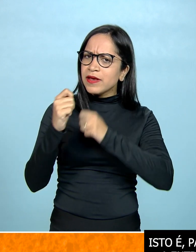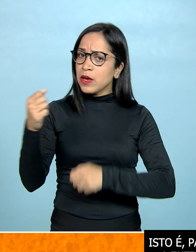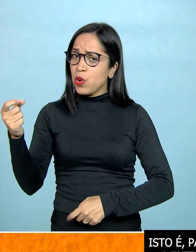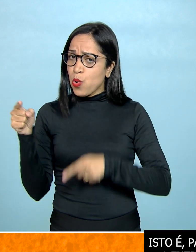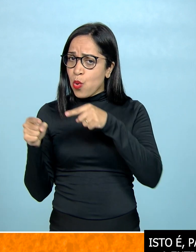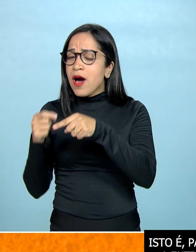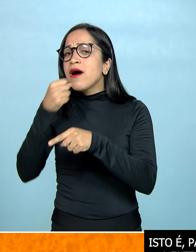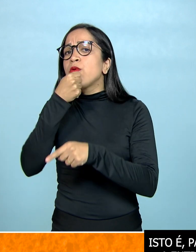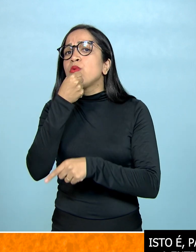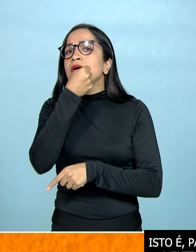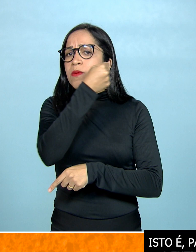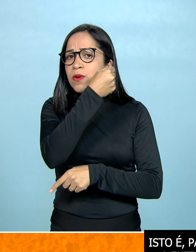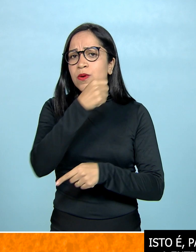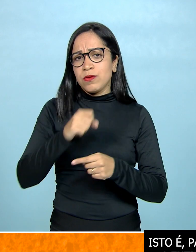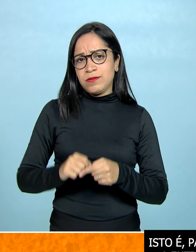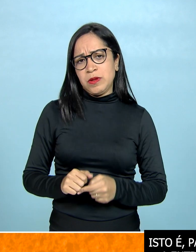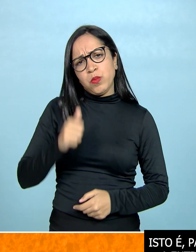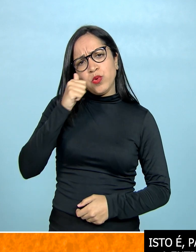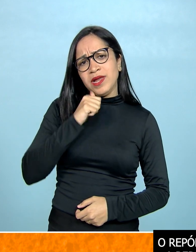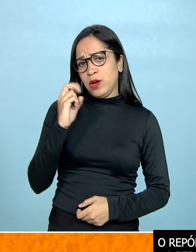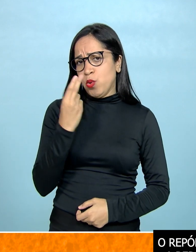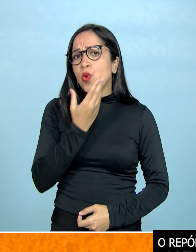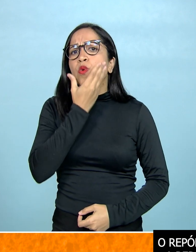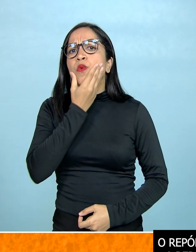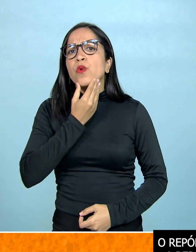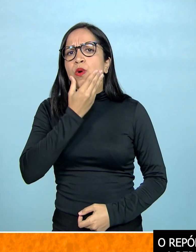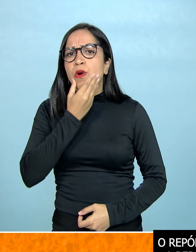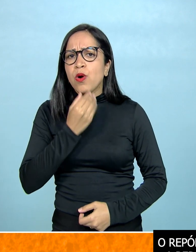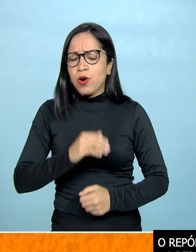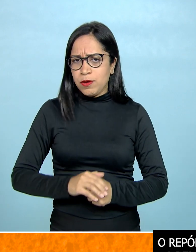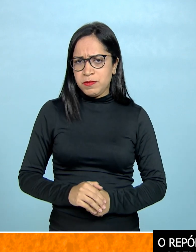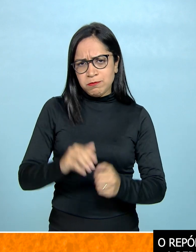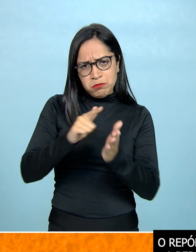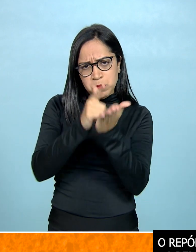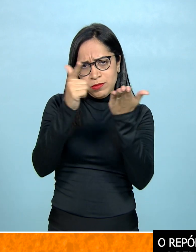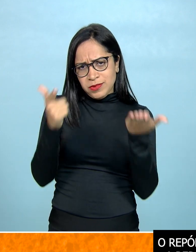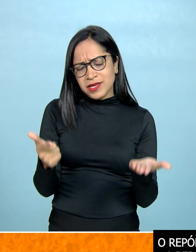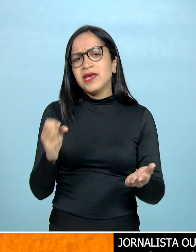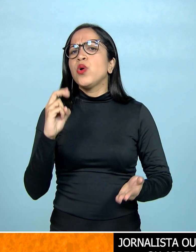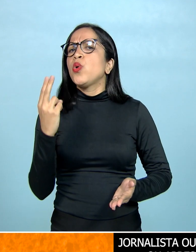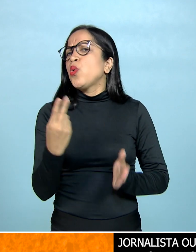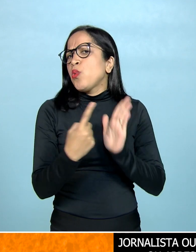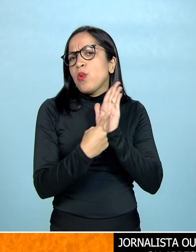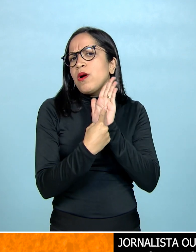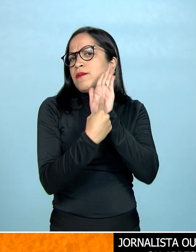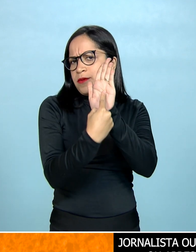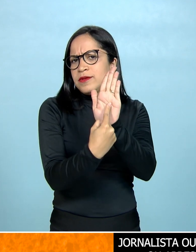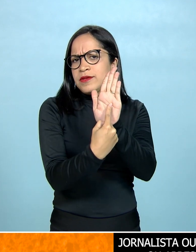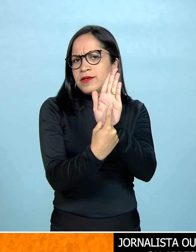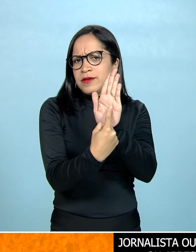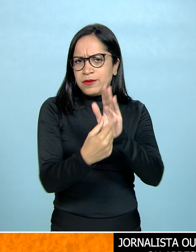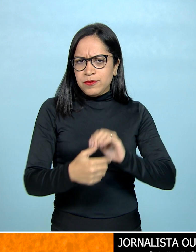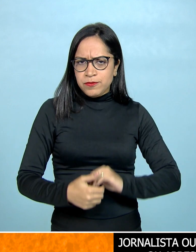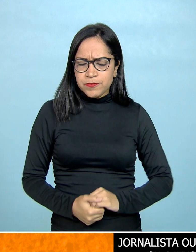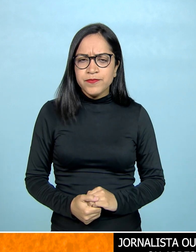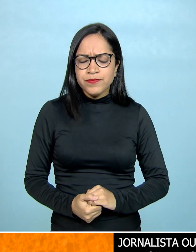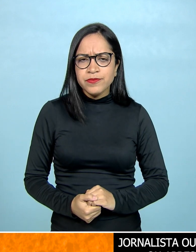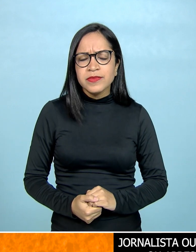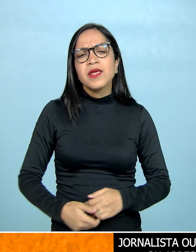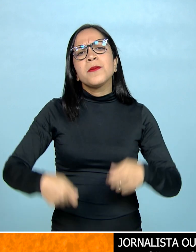Isto é, para fazer a entrevista, o repórter ou a repórter, jornalista